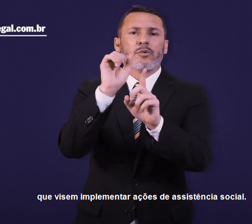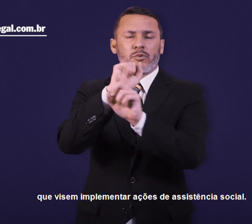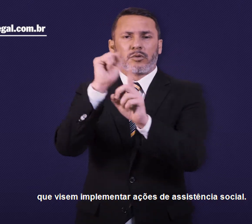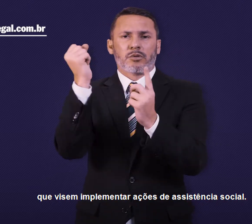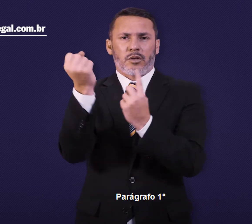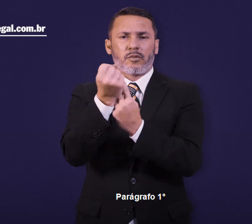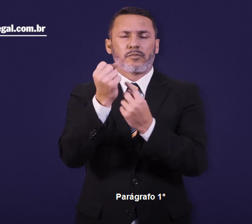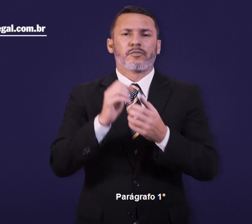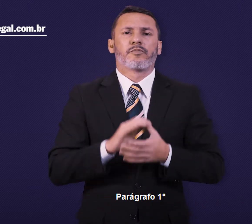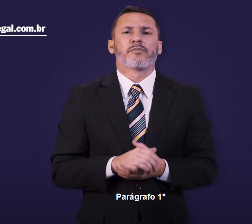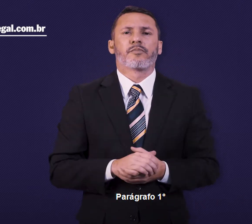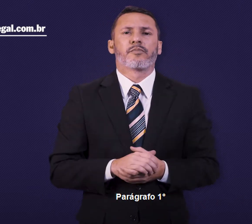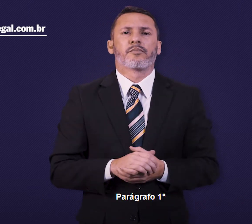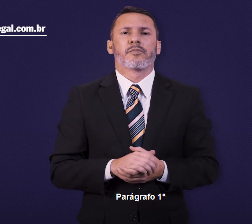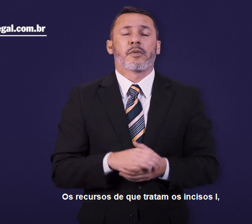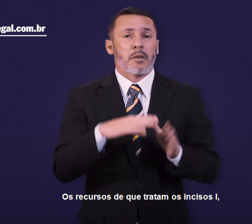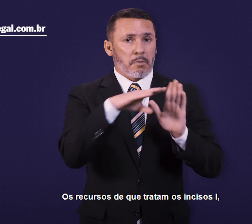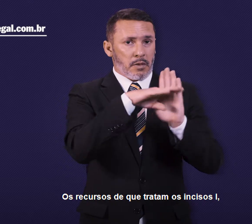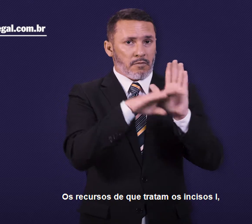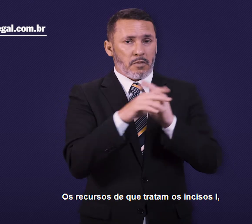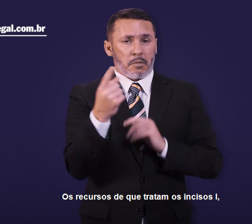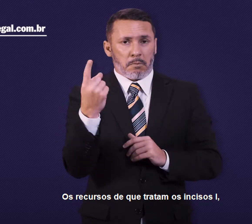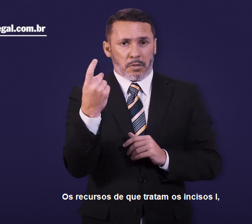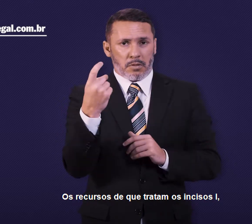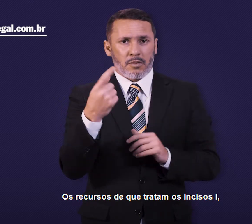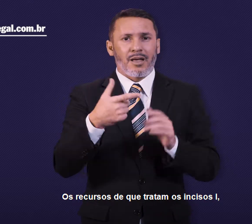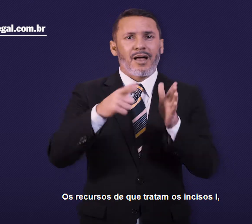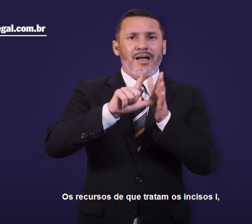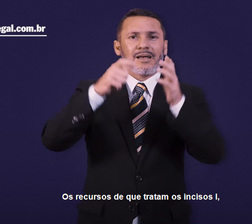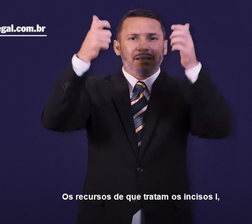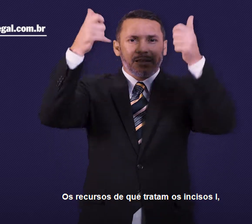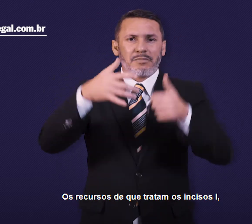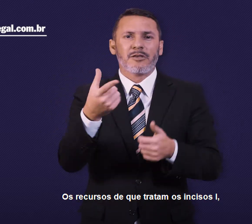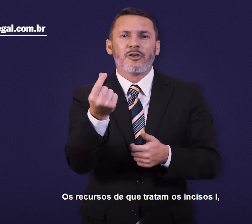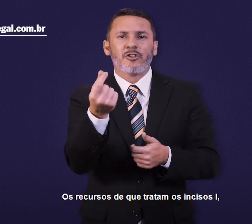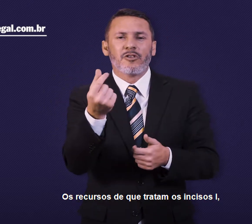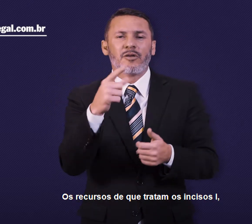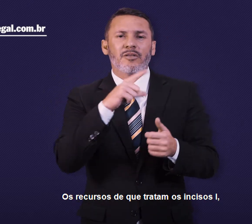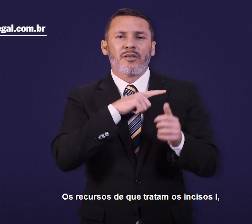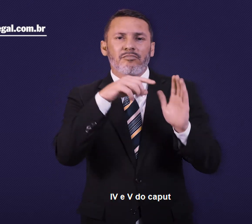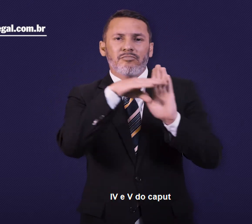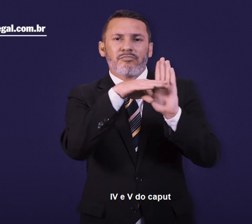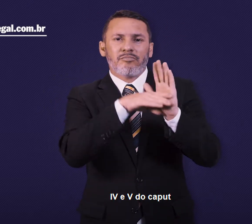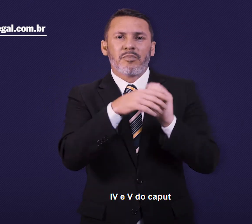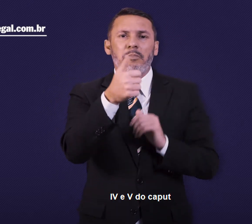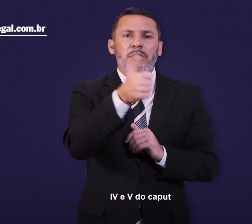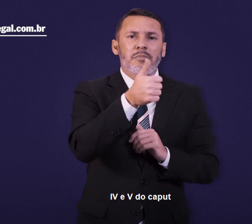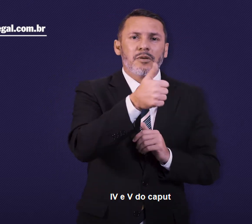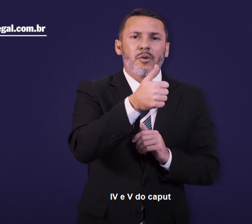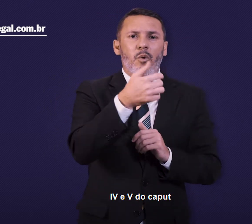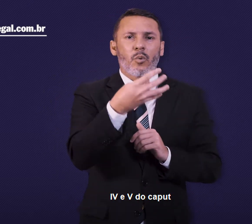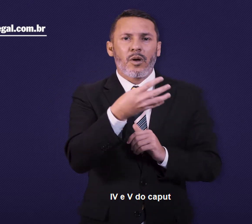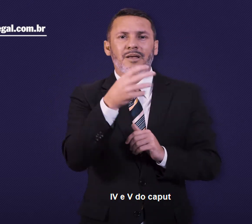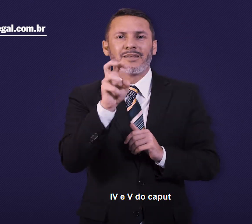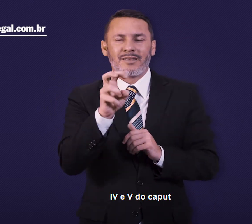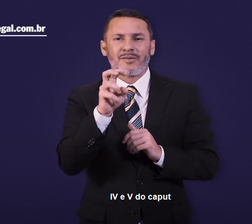social. Parágrafo 1º. Os recursos de que tratam os incisos 1, 4 e 5 do caput